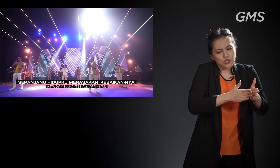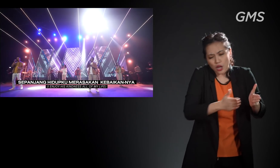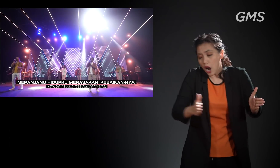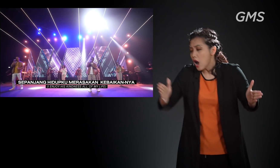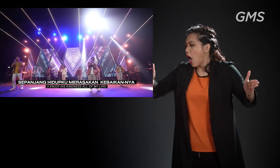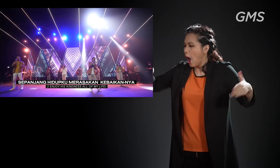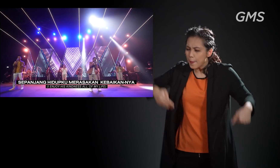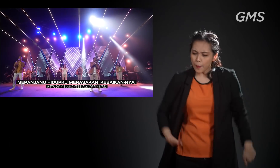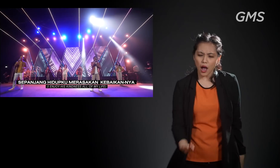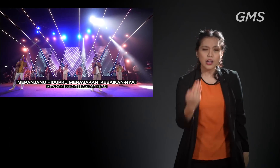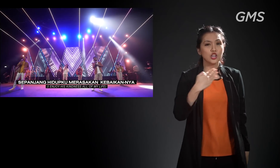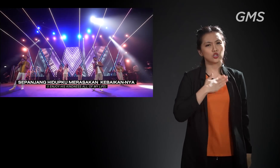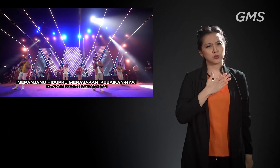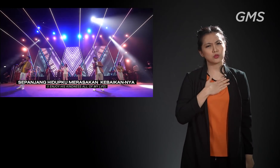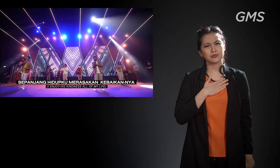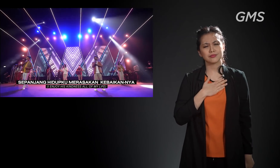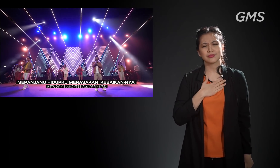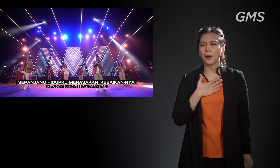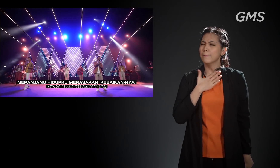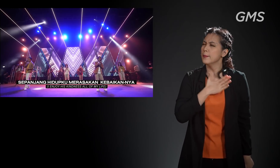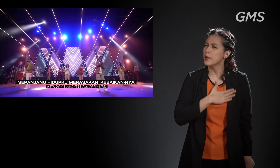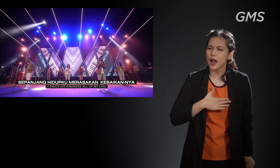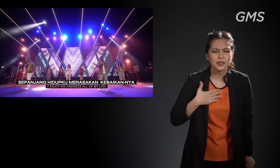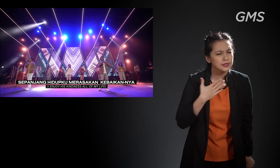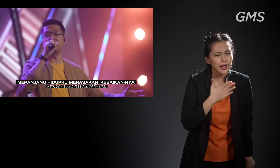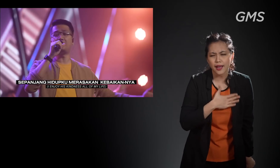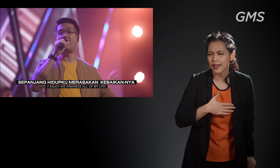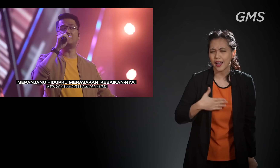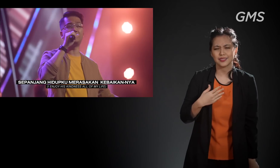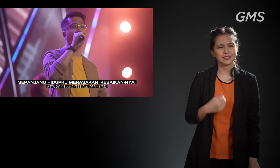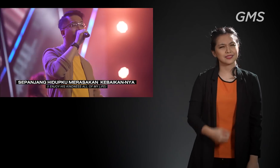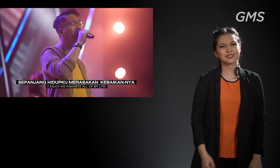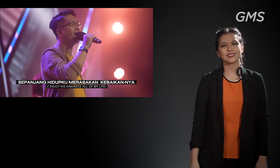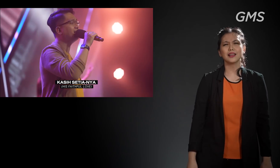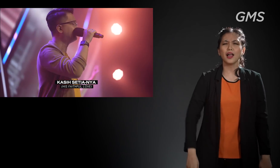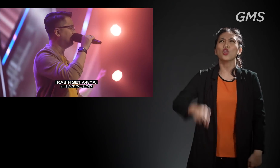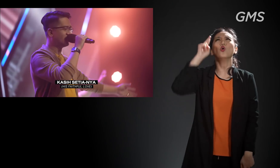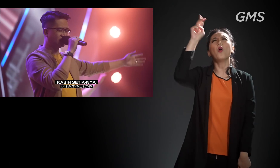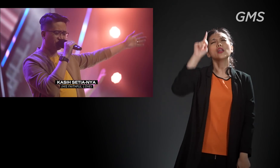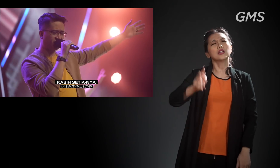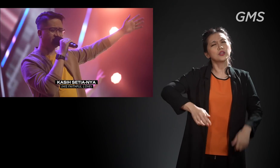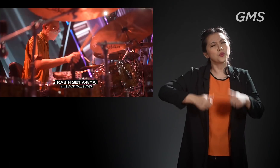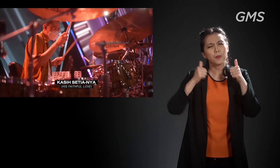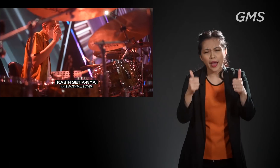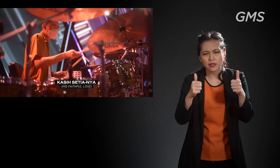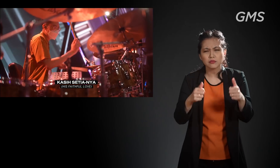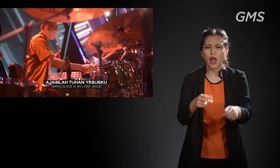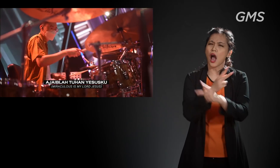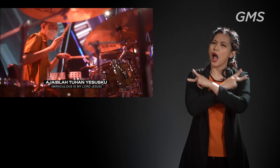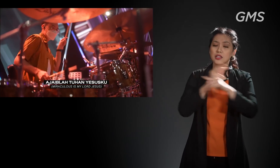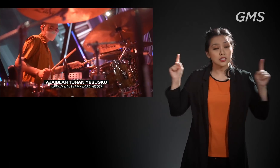Sepanjang hidupku merasakan kebaikannya, kasih